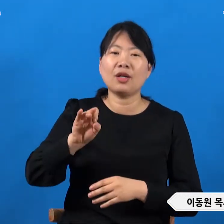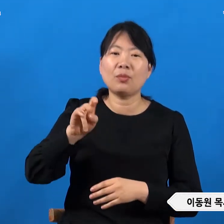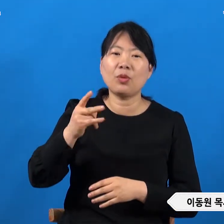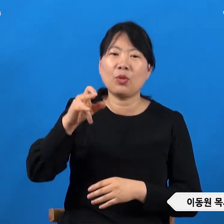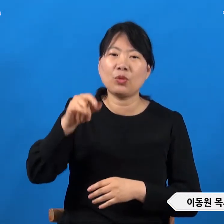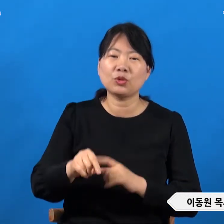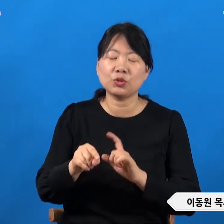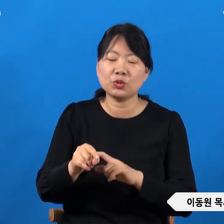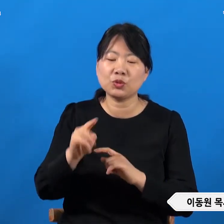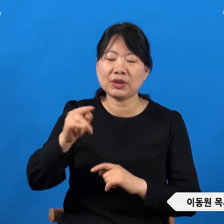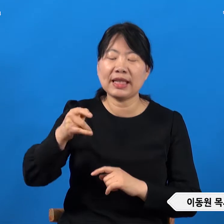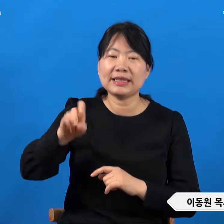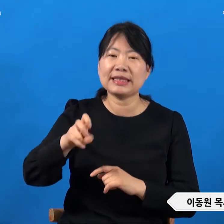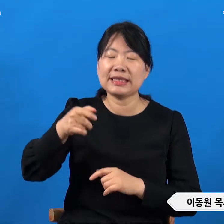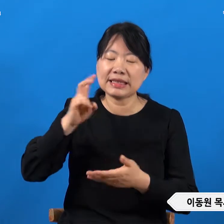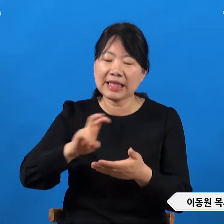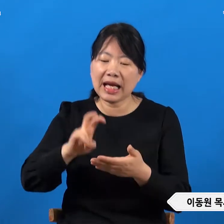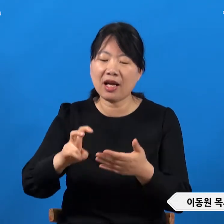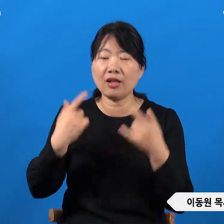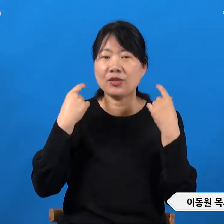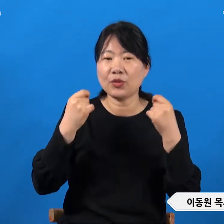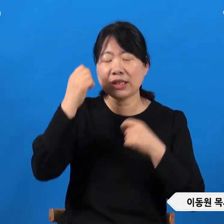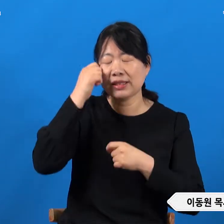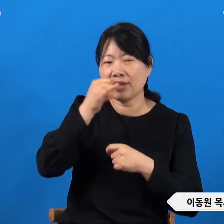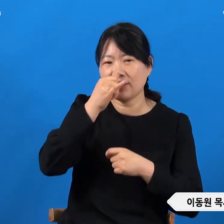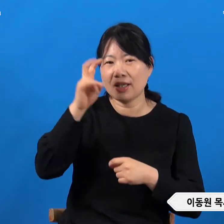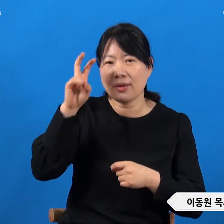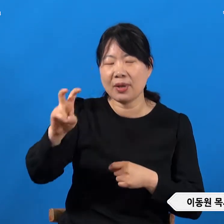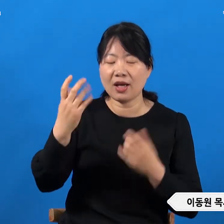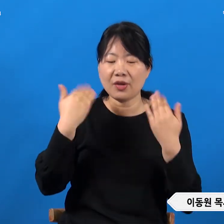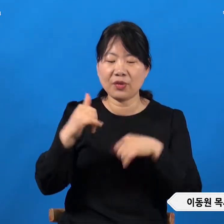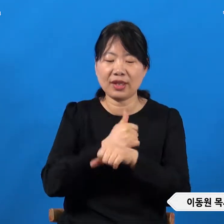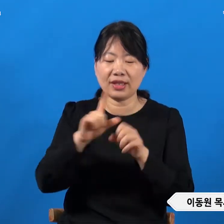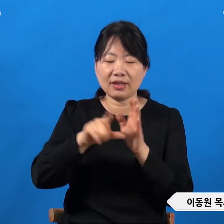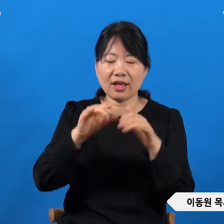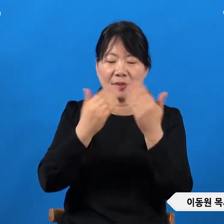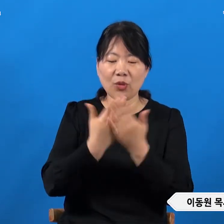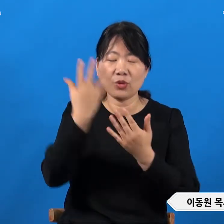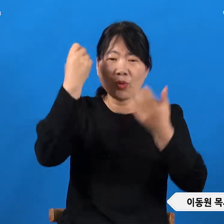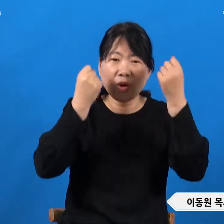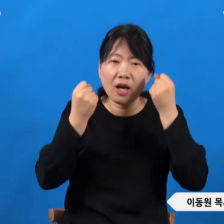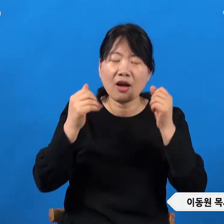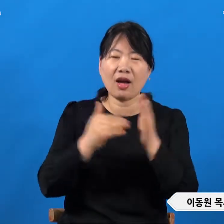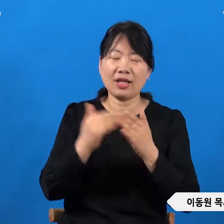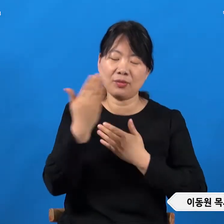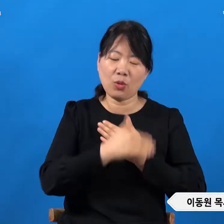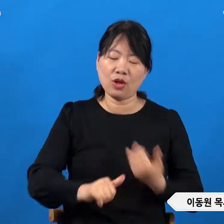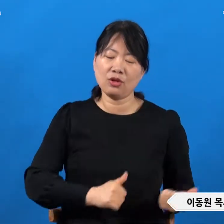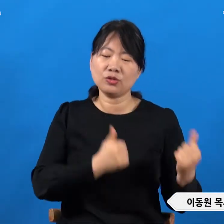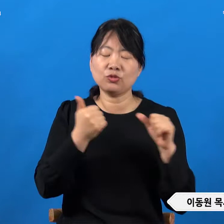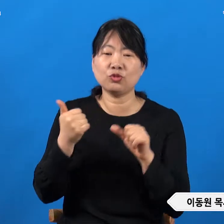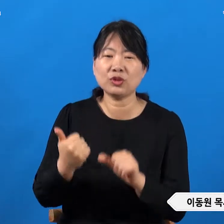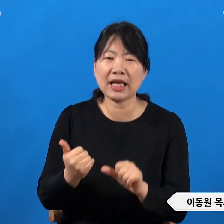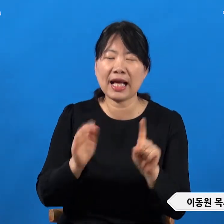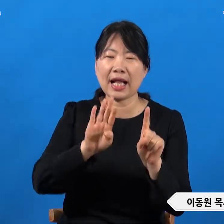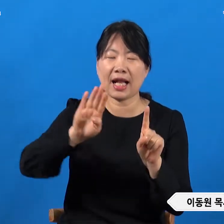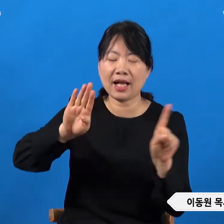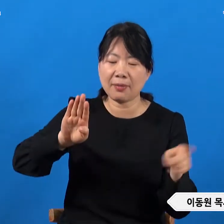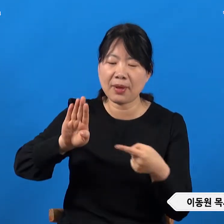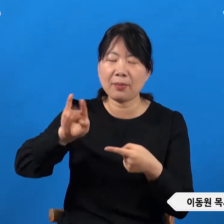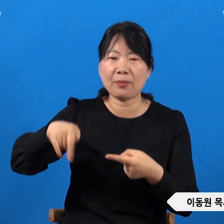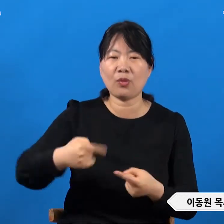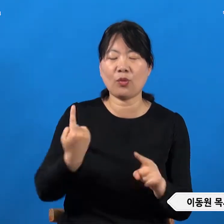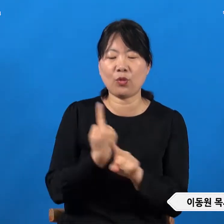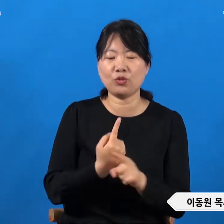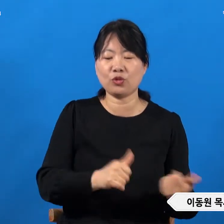정몽주의 단심가를 아직도 기억하십니까? 학교 다닐 때 다 외웠죠. 이 몸이 죽고 주고